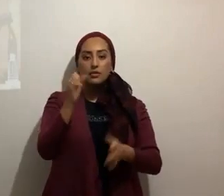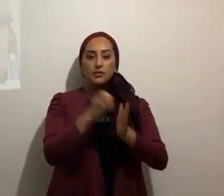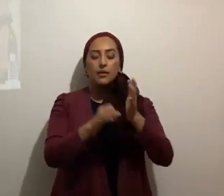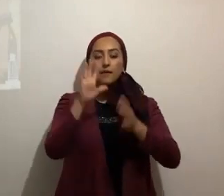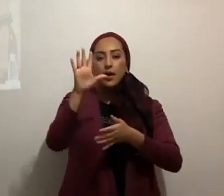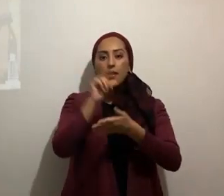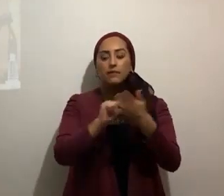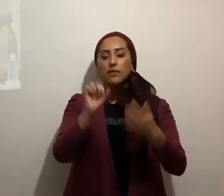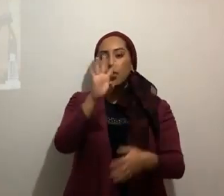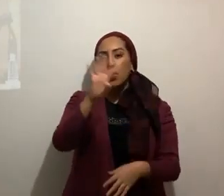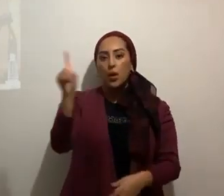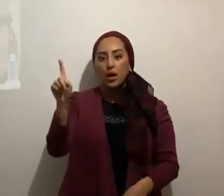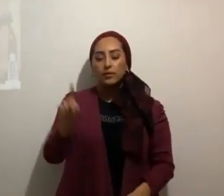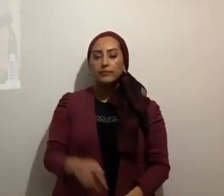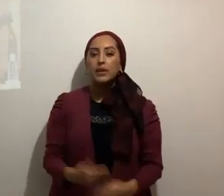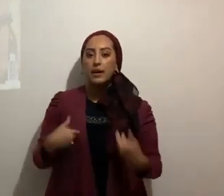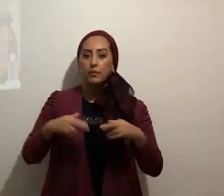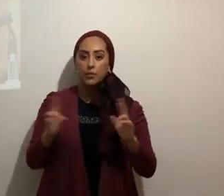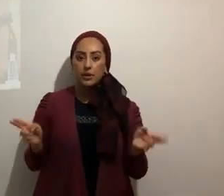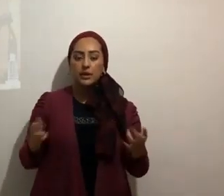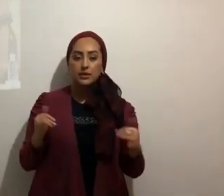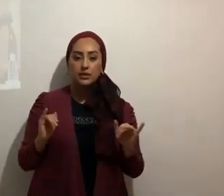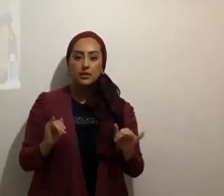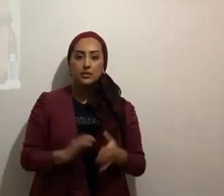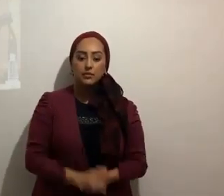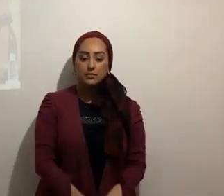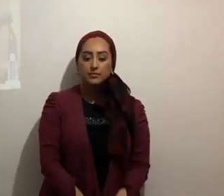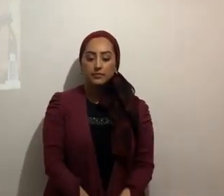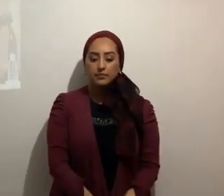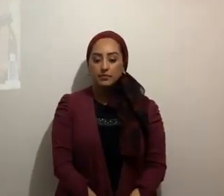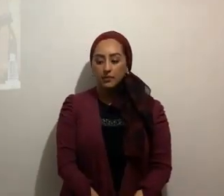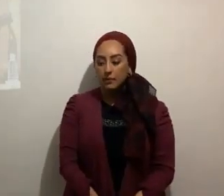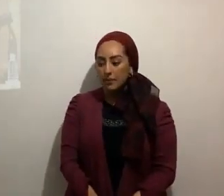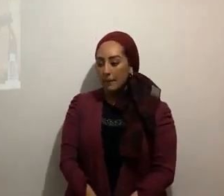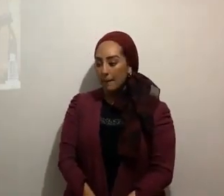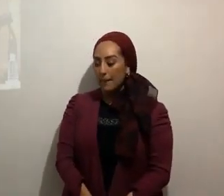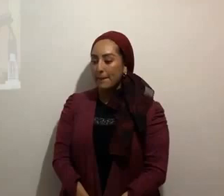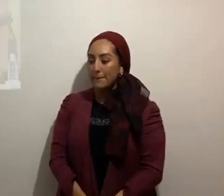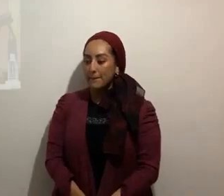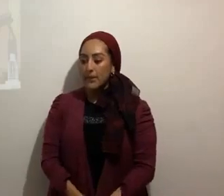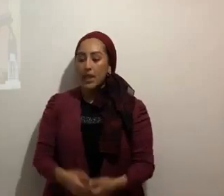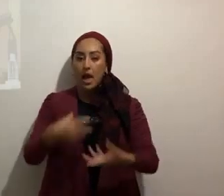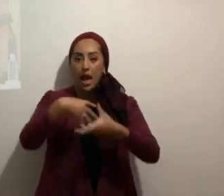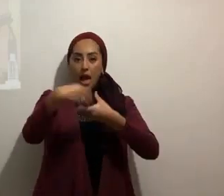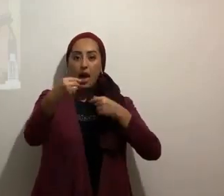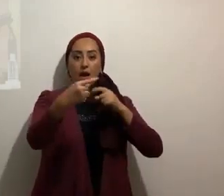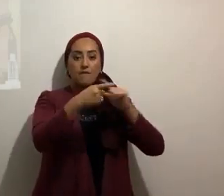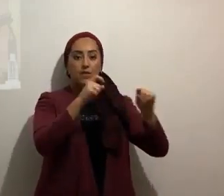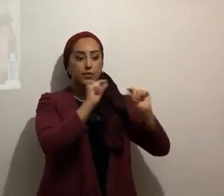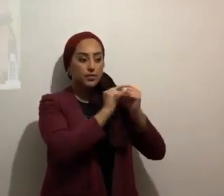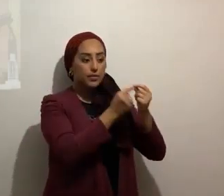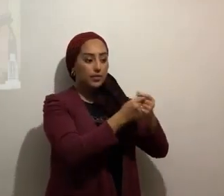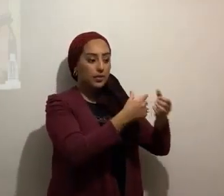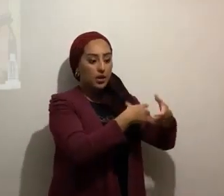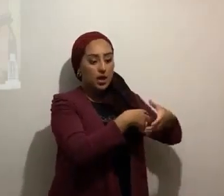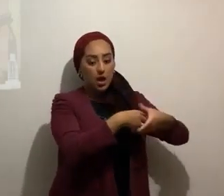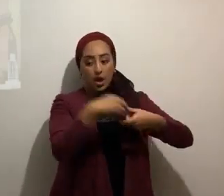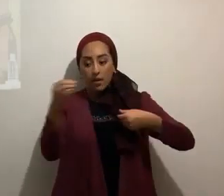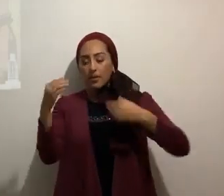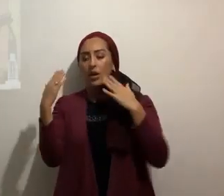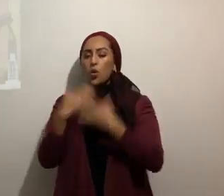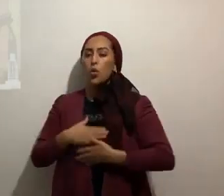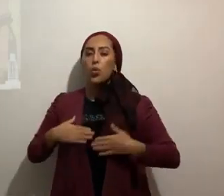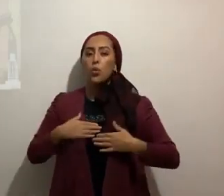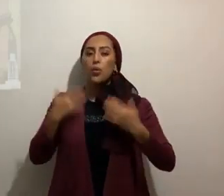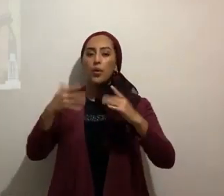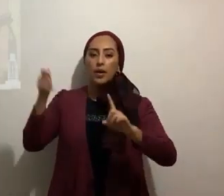5:41. No sé si lo tienen ahí todavía. Sí, ellos salieron de la presencia del Sanedrín, gozosos de